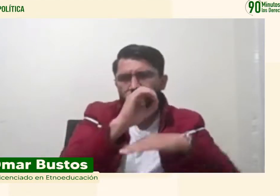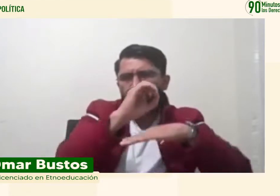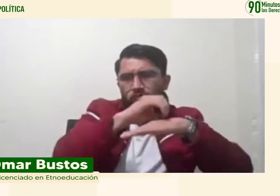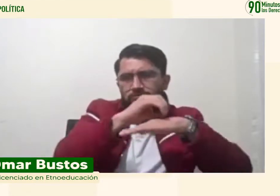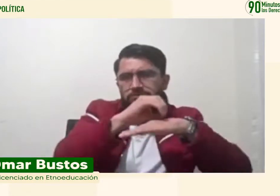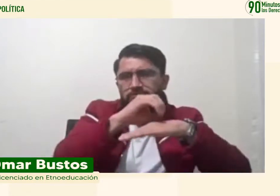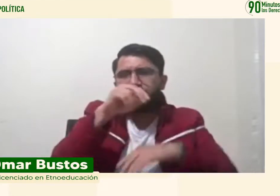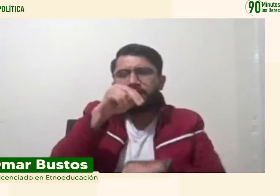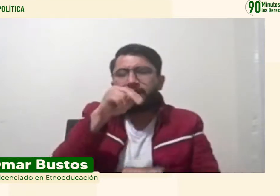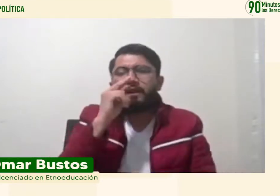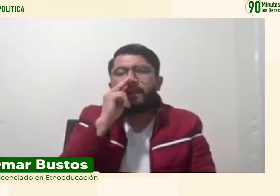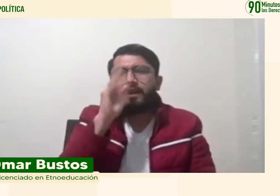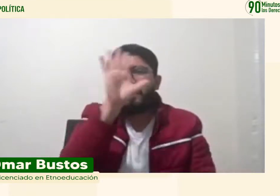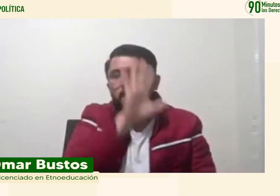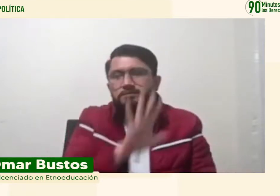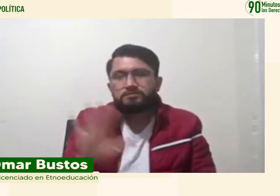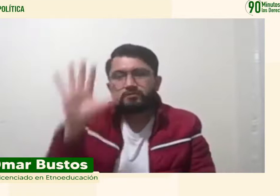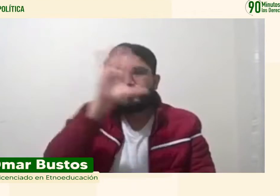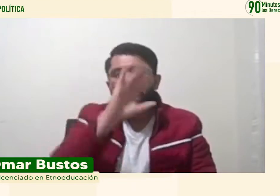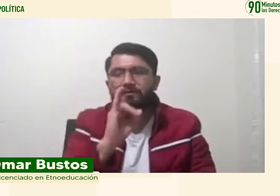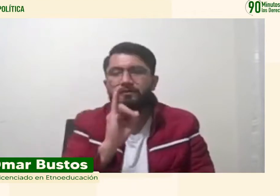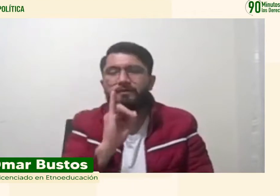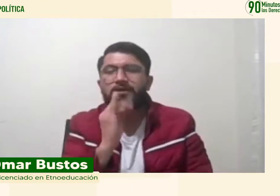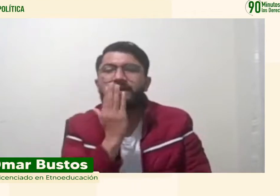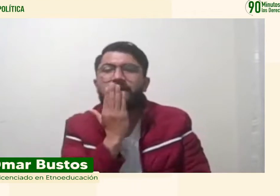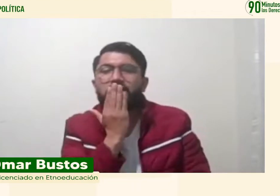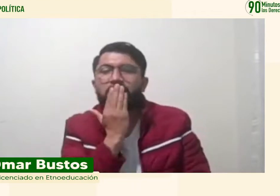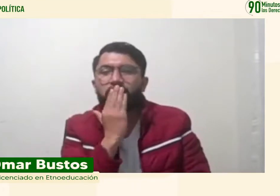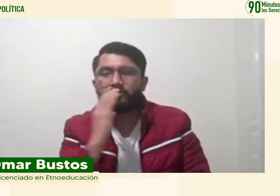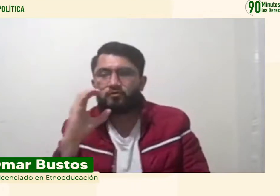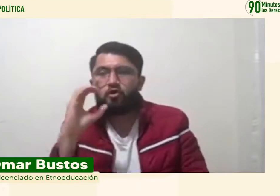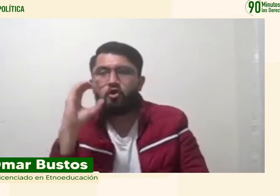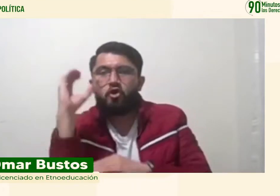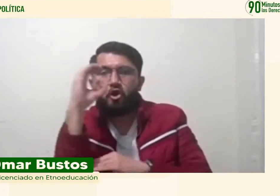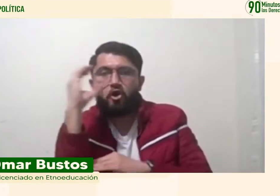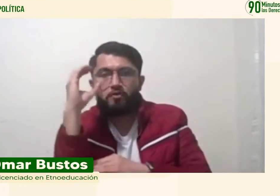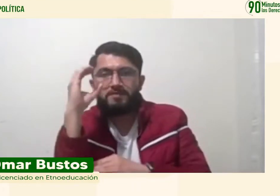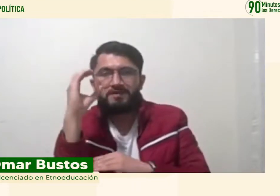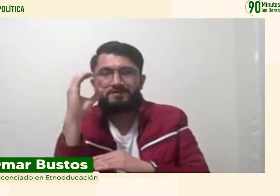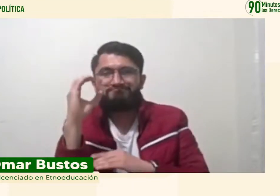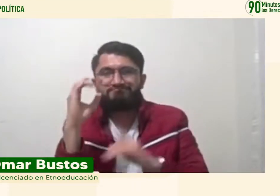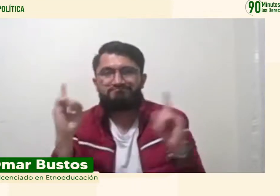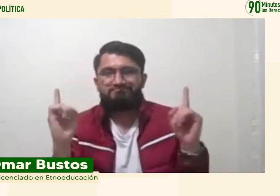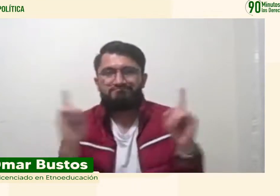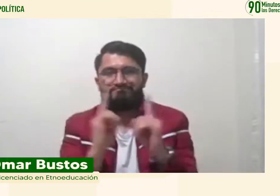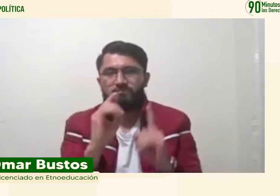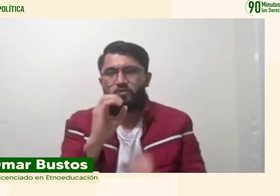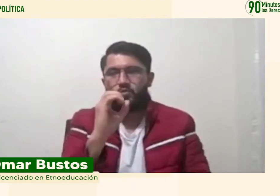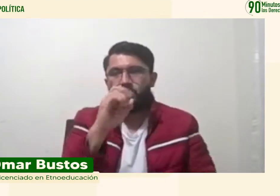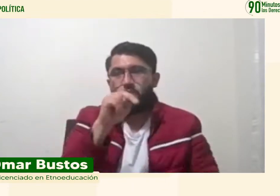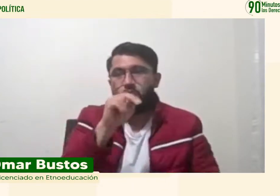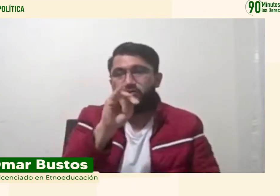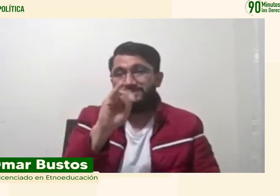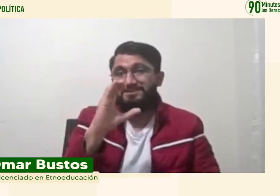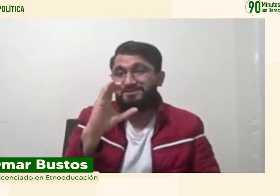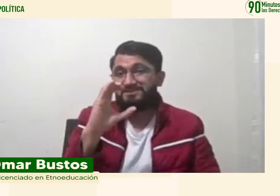unix qué es organización nacional de indígenas de colombia onic